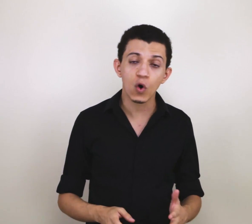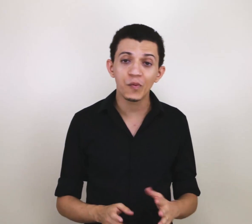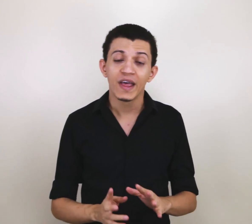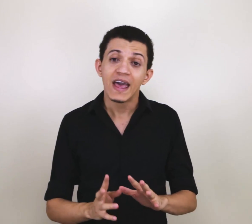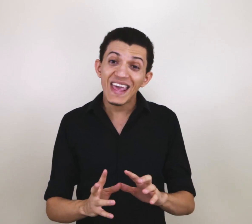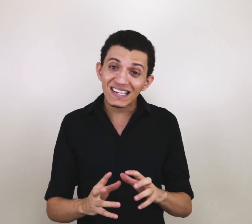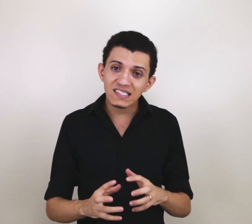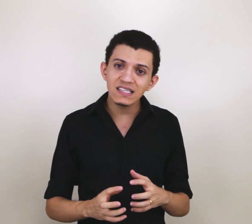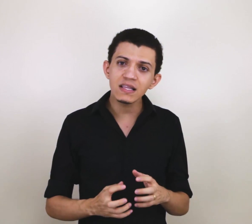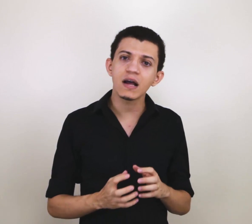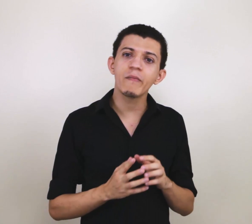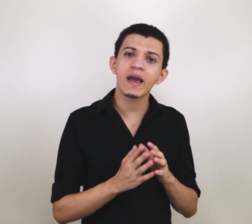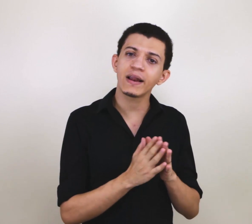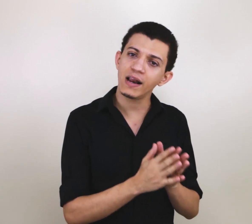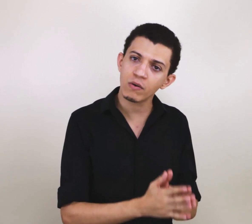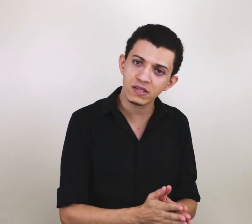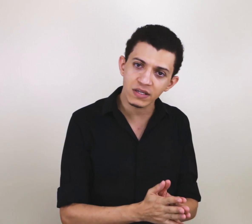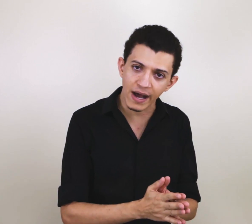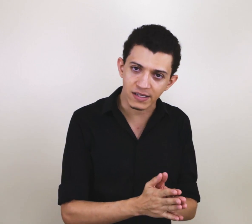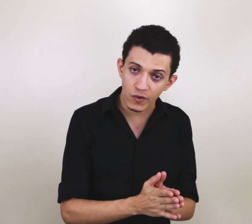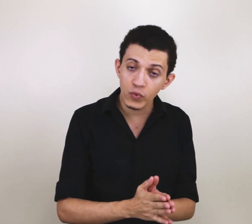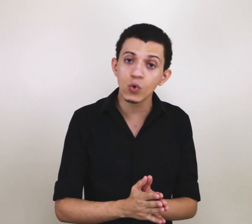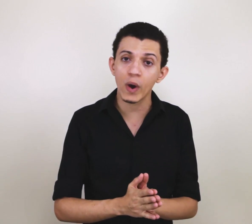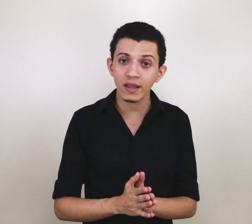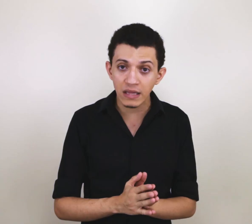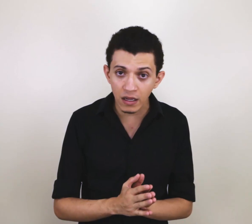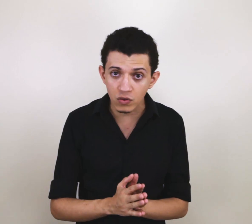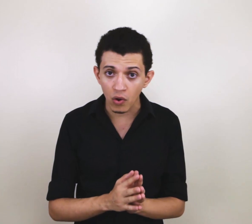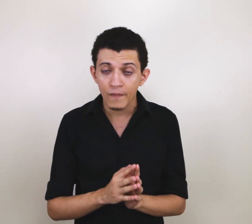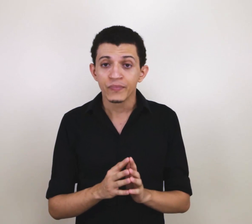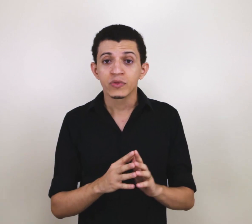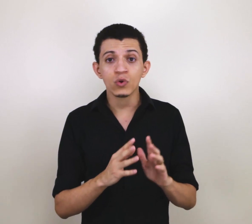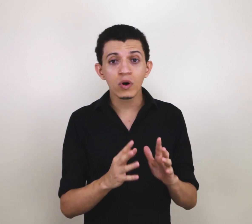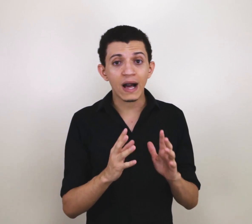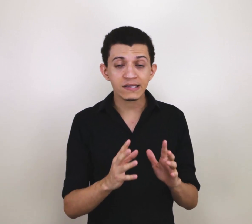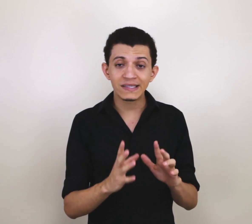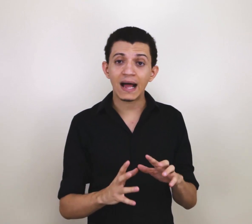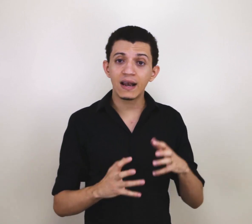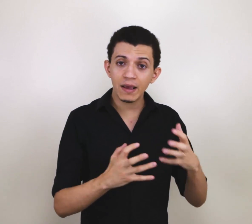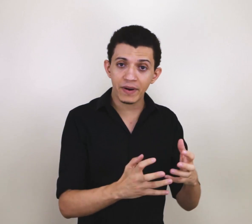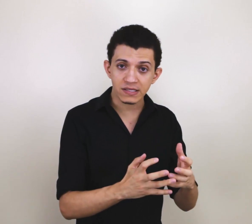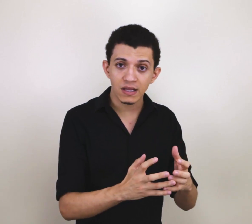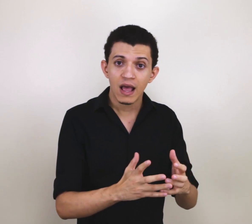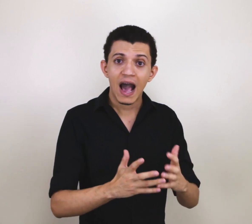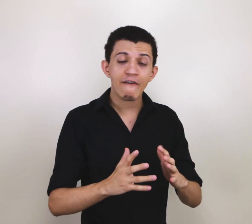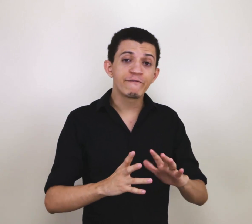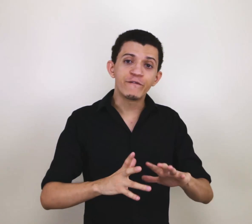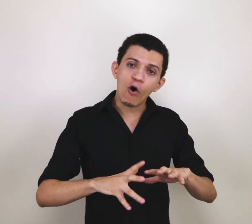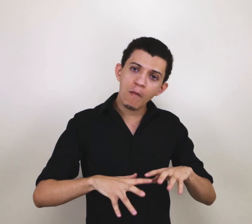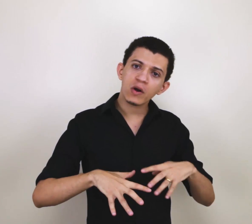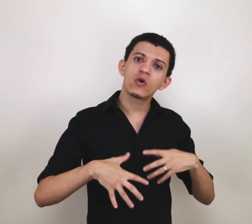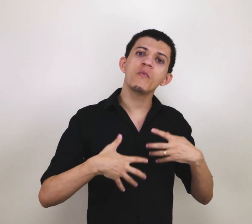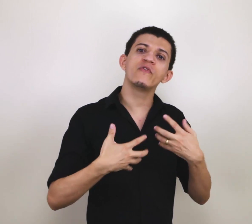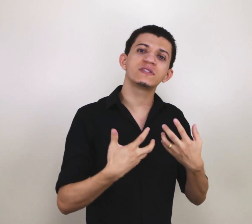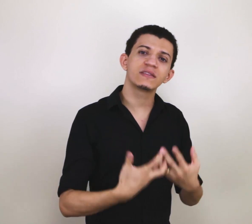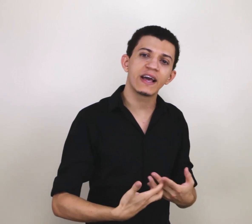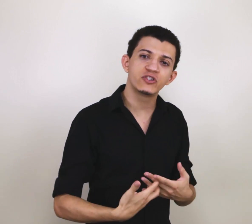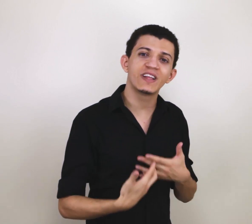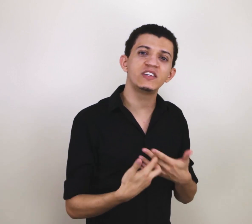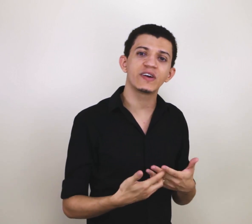corpo, e assim também é na língua de sinais. No entanto, no caso da Libras, a forma como você tem de identificar